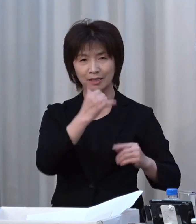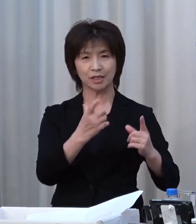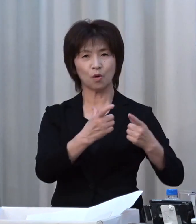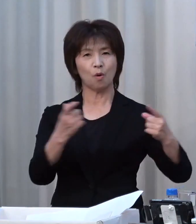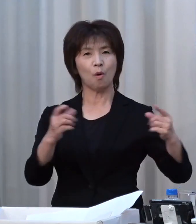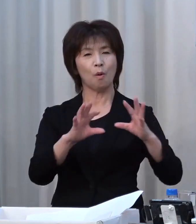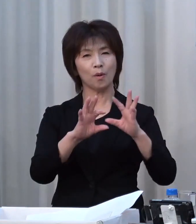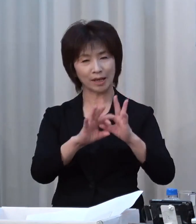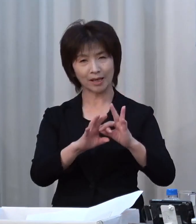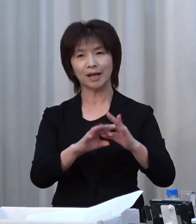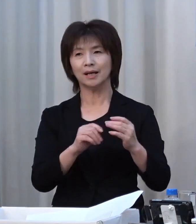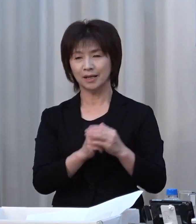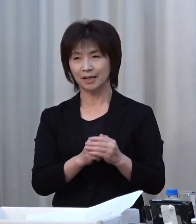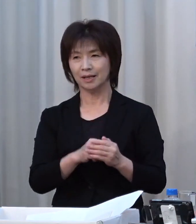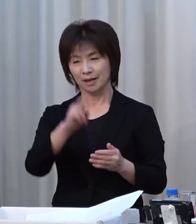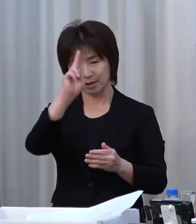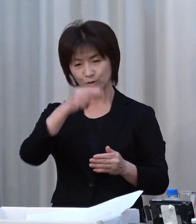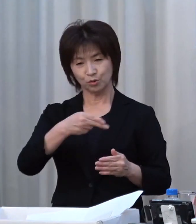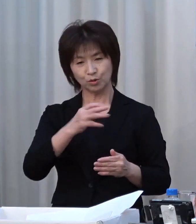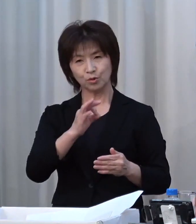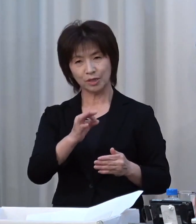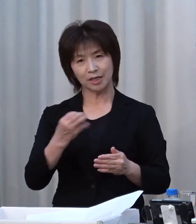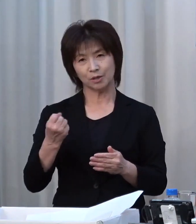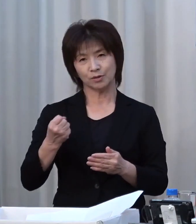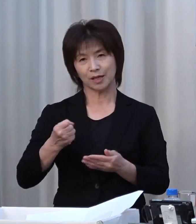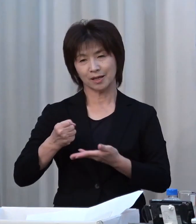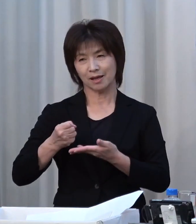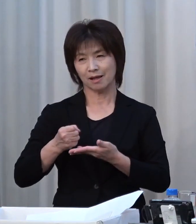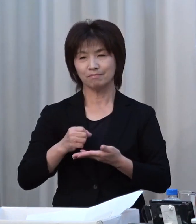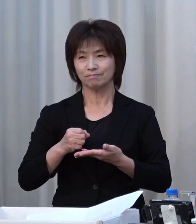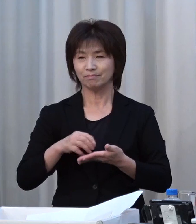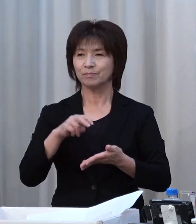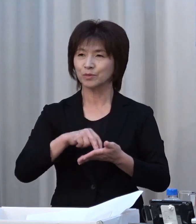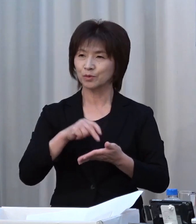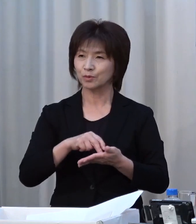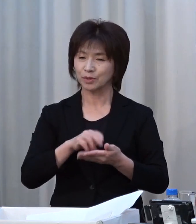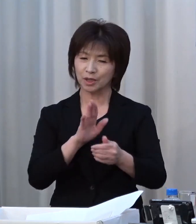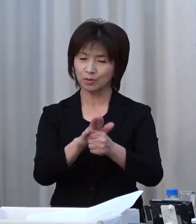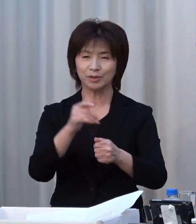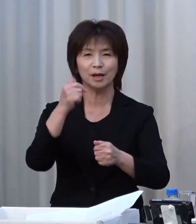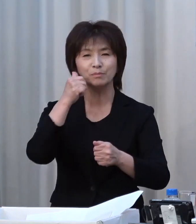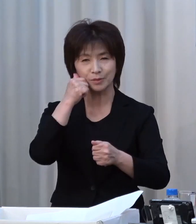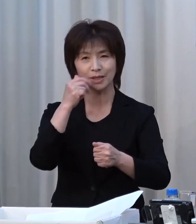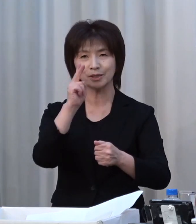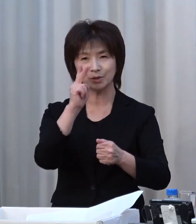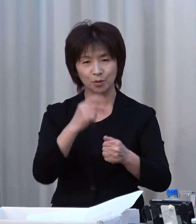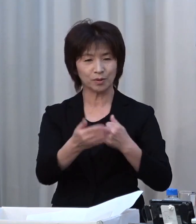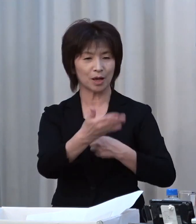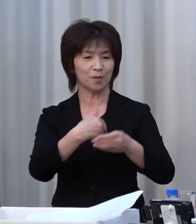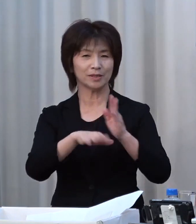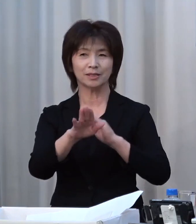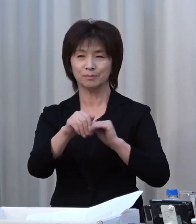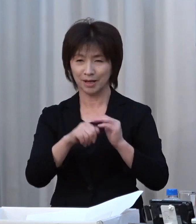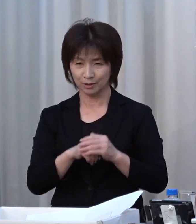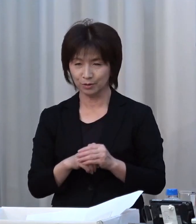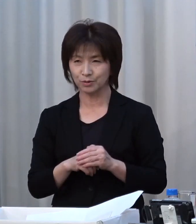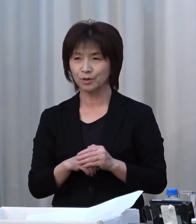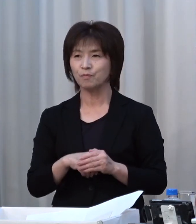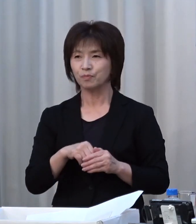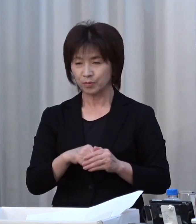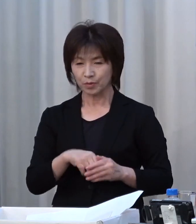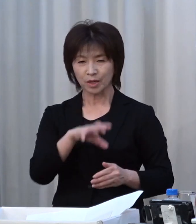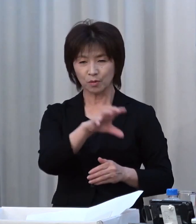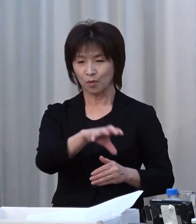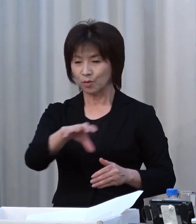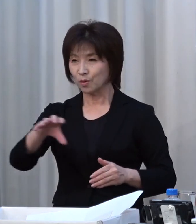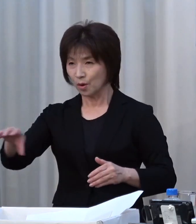、自治体の財源としてはちょっと補助は難しいというような話もあるんですけども、こういった自治